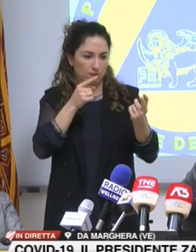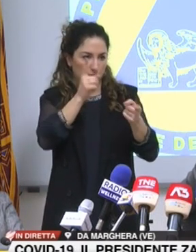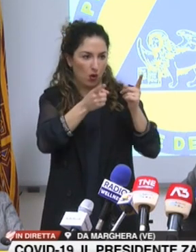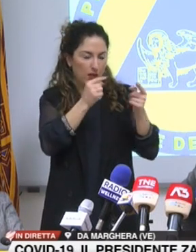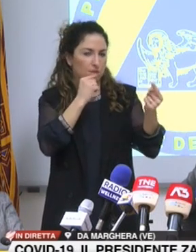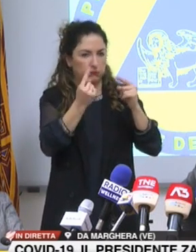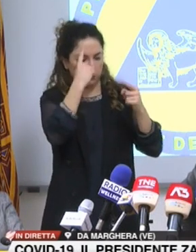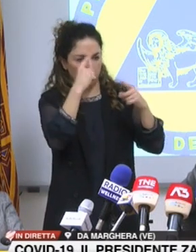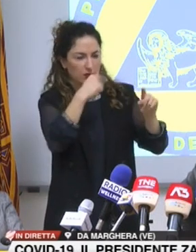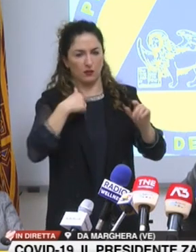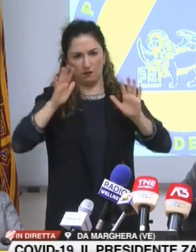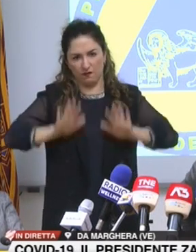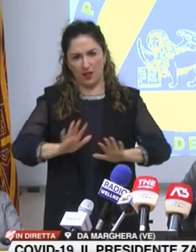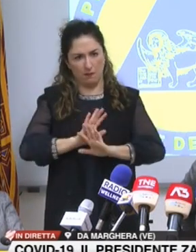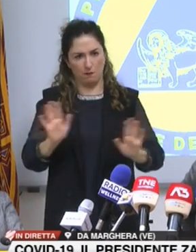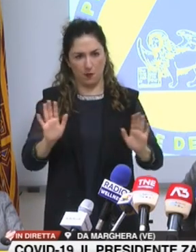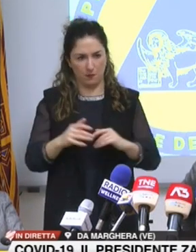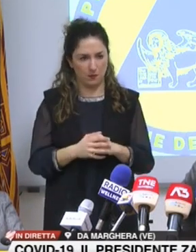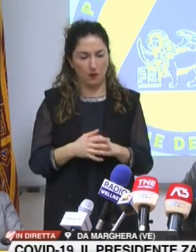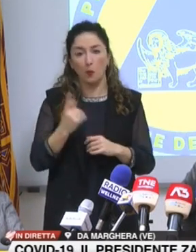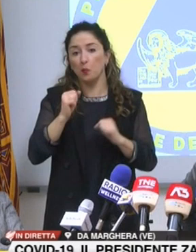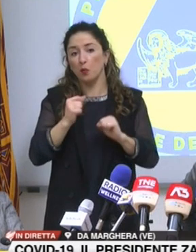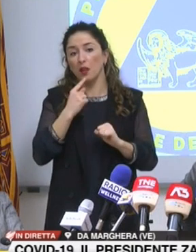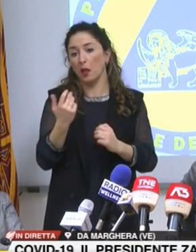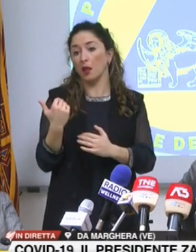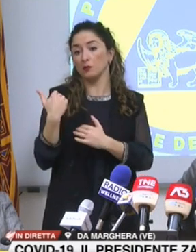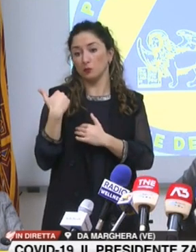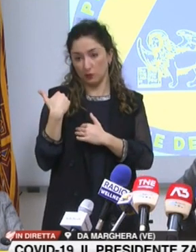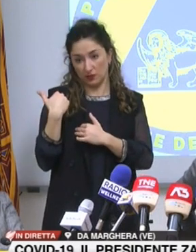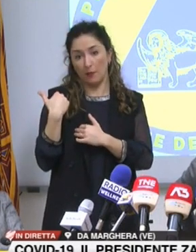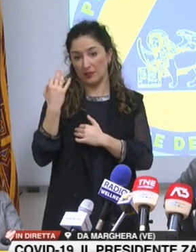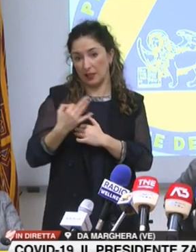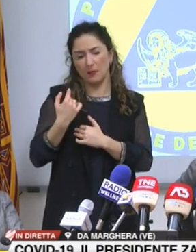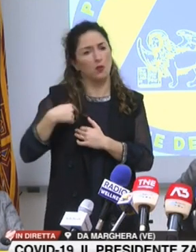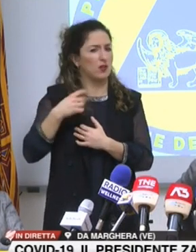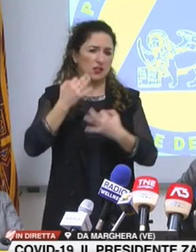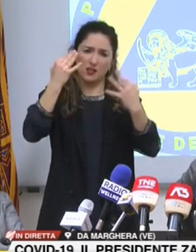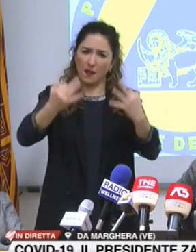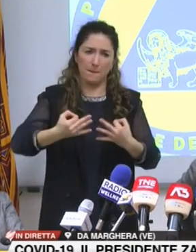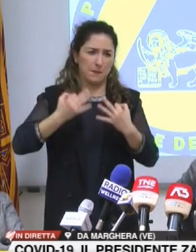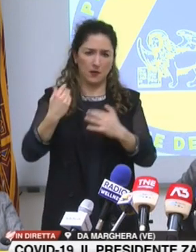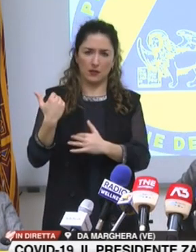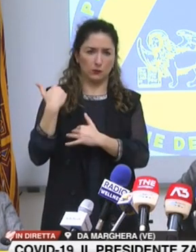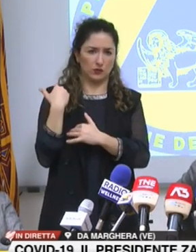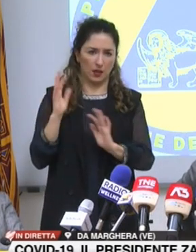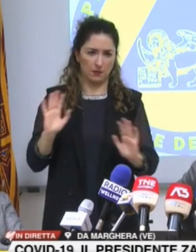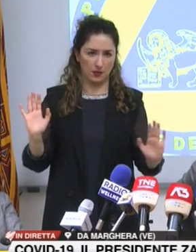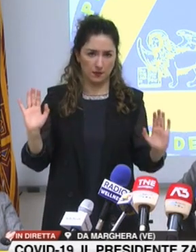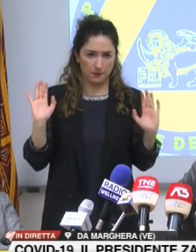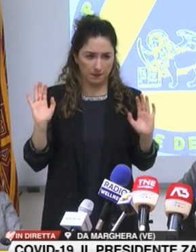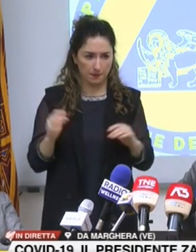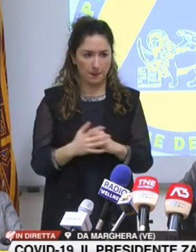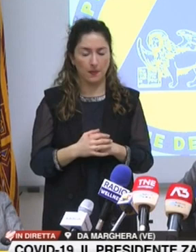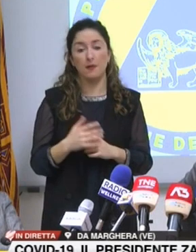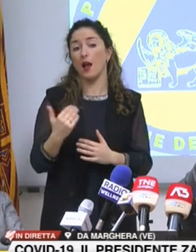mi fermo qui. Poi uno dice bisogna essere responsabili o responsabili. Noi siamo sempre responsabili, ma la